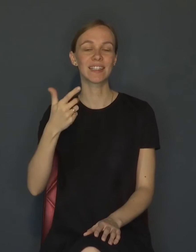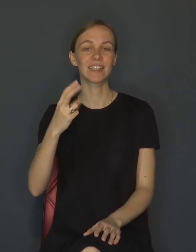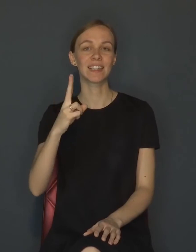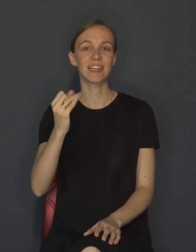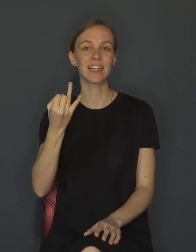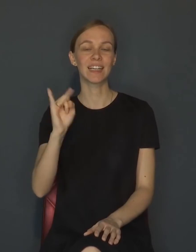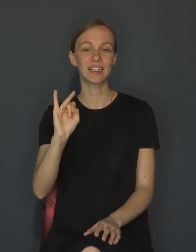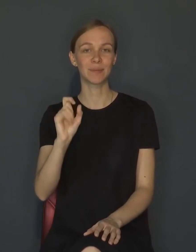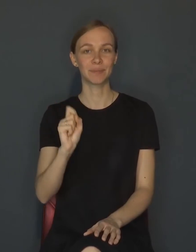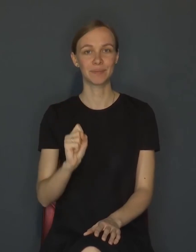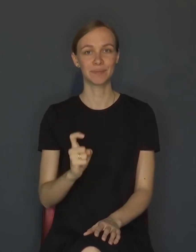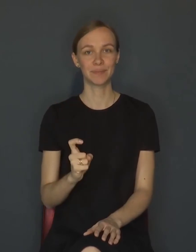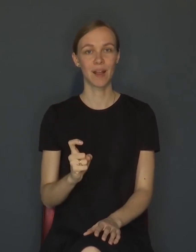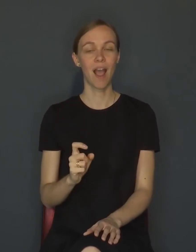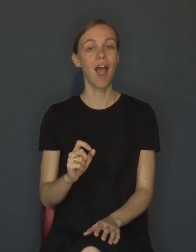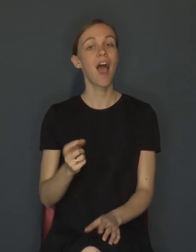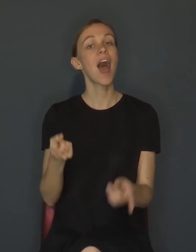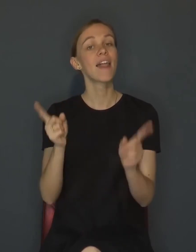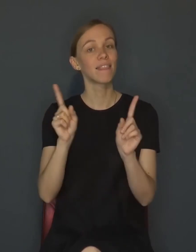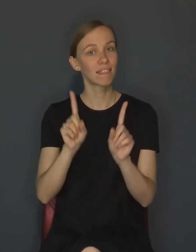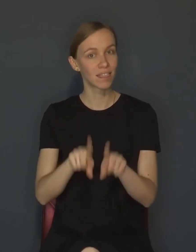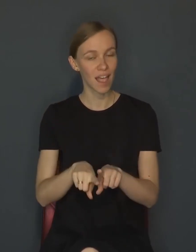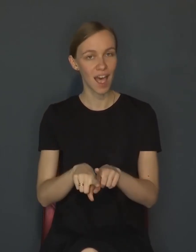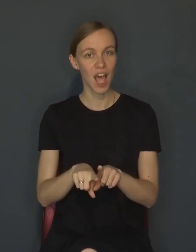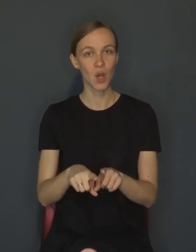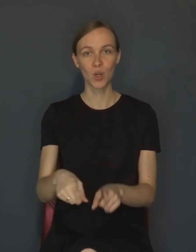а також відомий реєстр скарбів